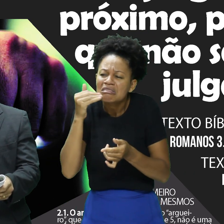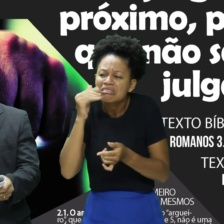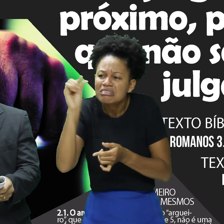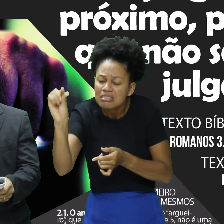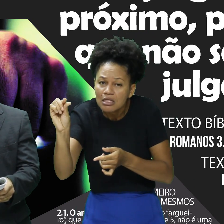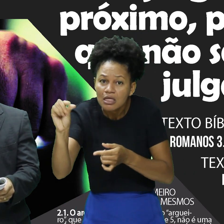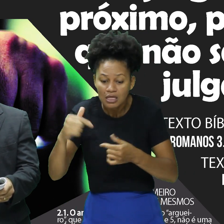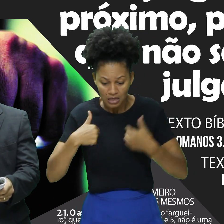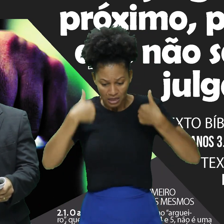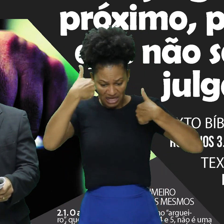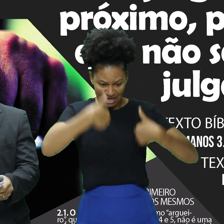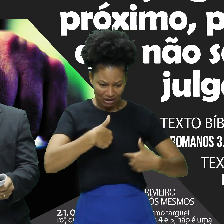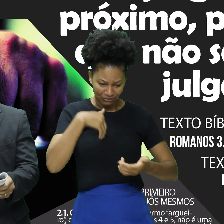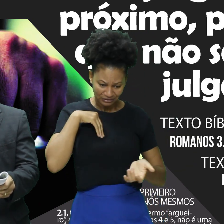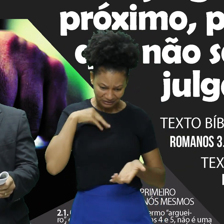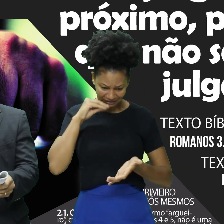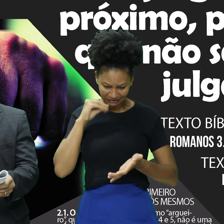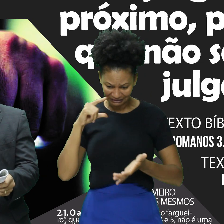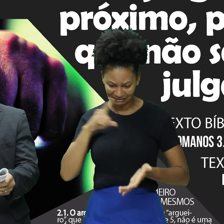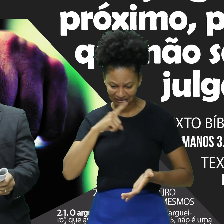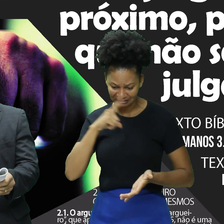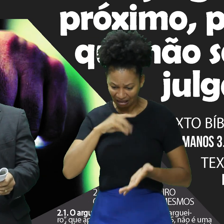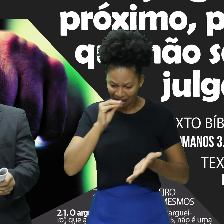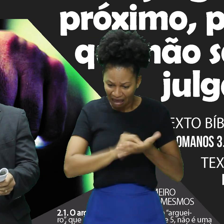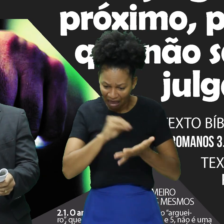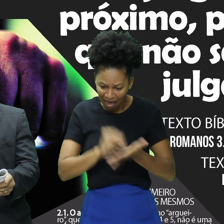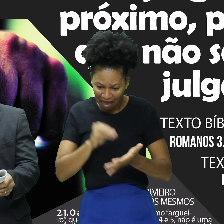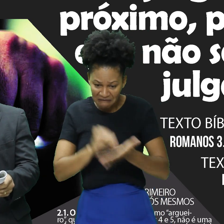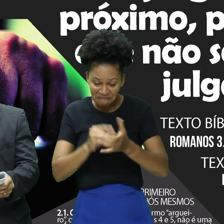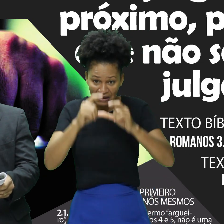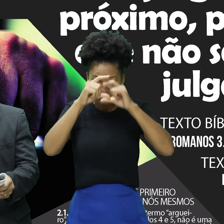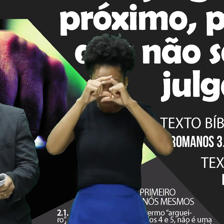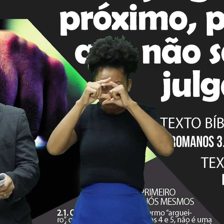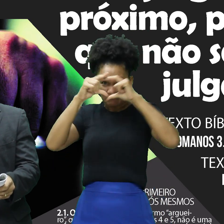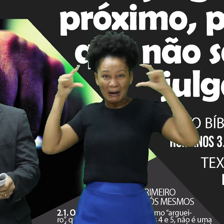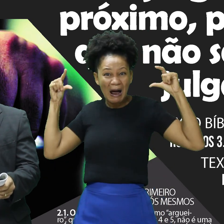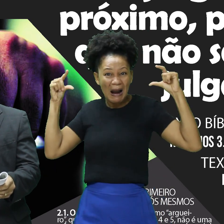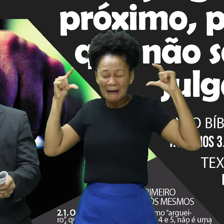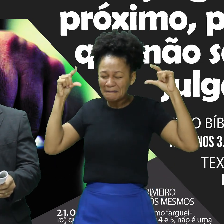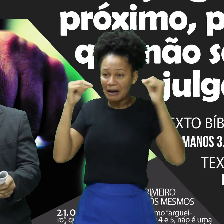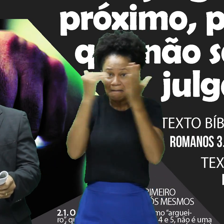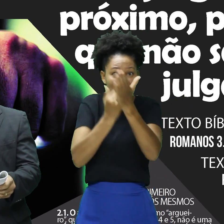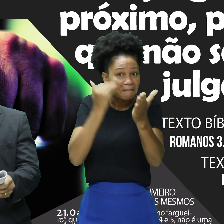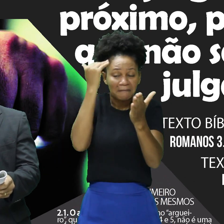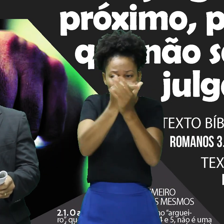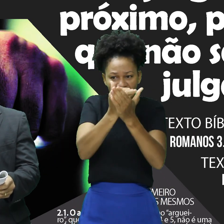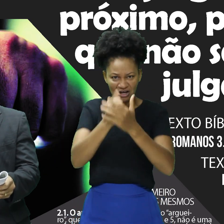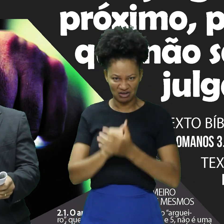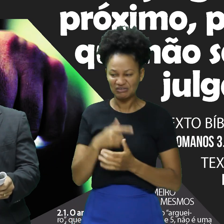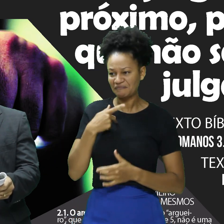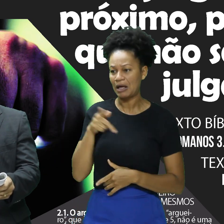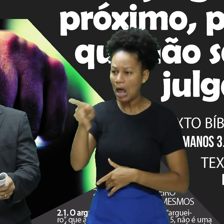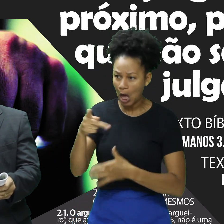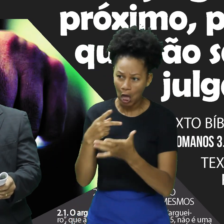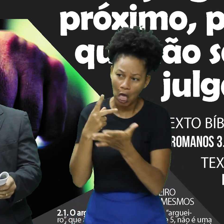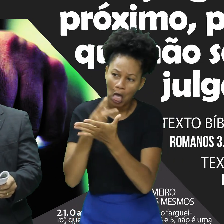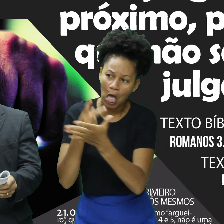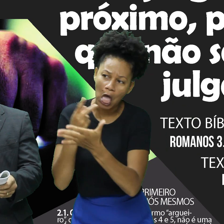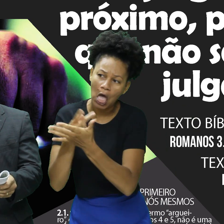teu olho? Ou como dirás a teu irmão: deixa-me tirar o argueiro do teu